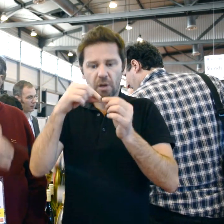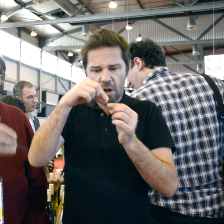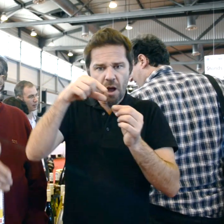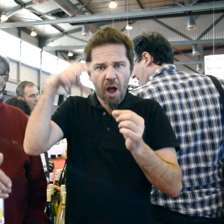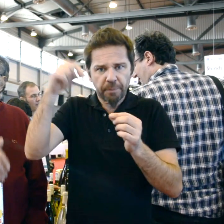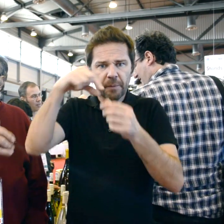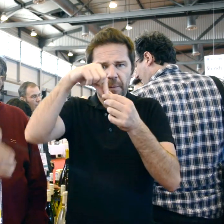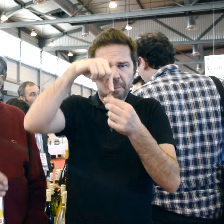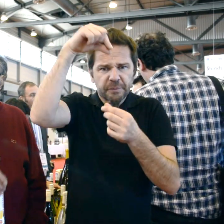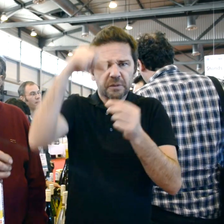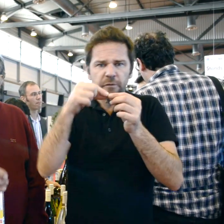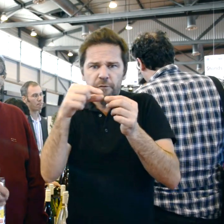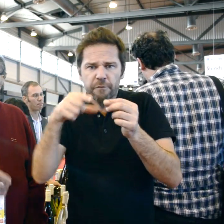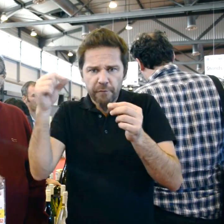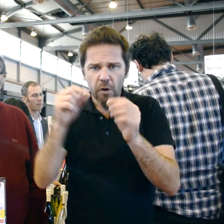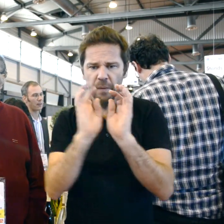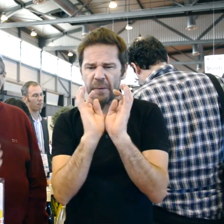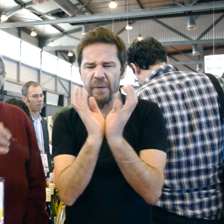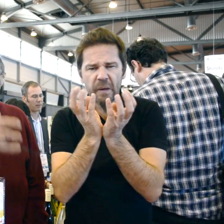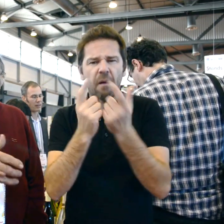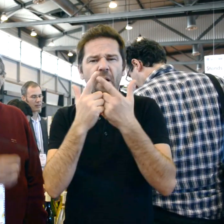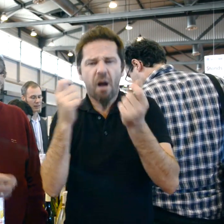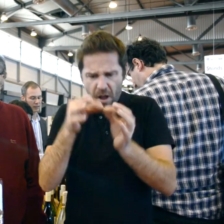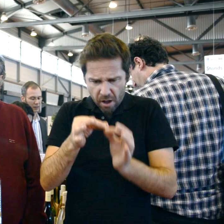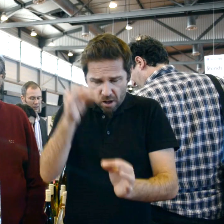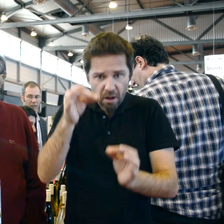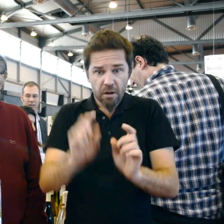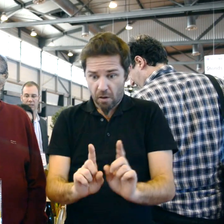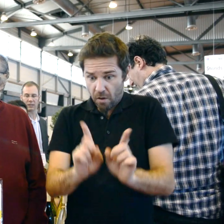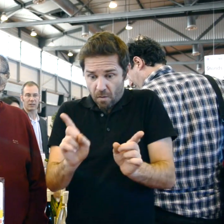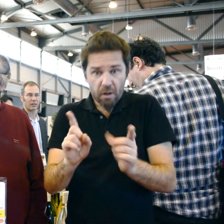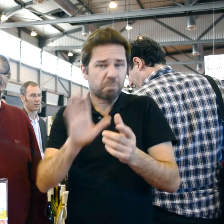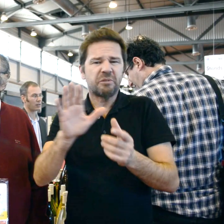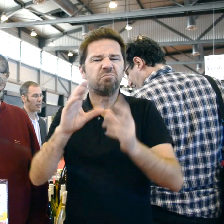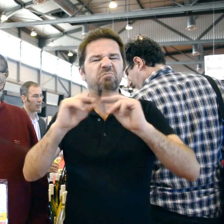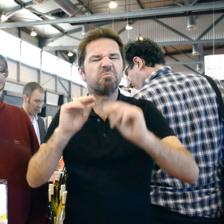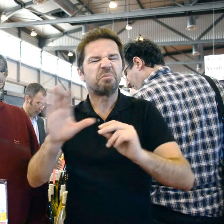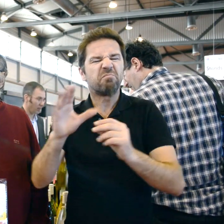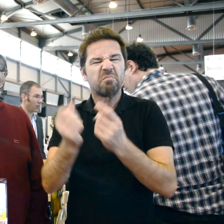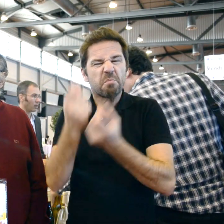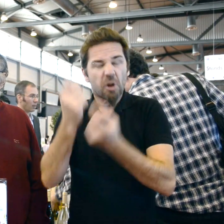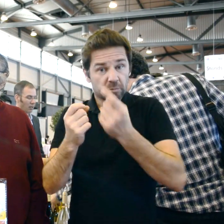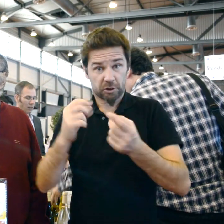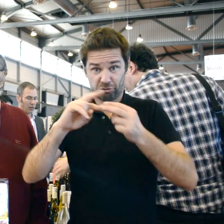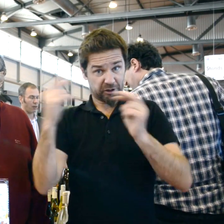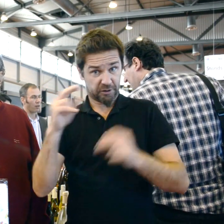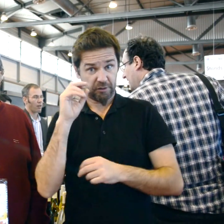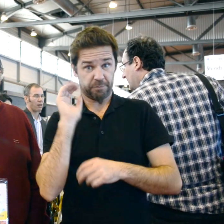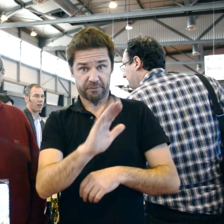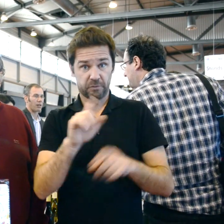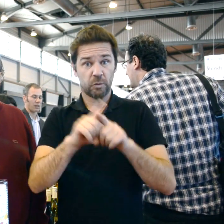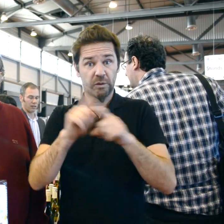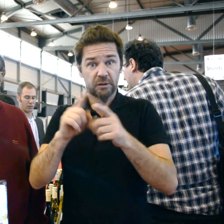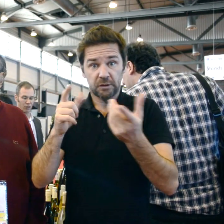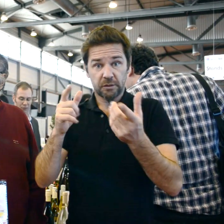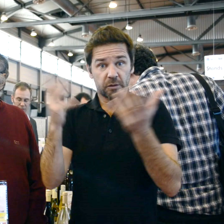du pistil, de la feuille, de tout ça, donc de la génétique propre de la plante, et puis de tout ce qui est ce qu'on appelle le phénotype,